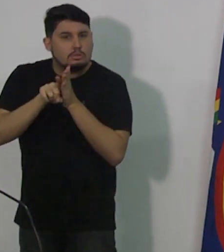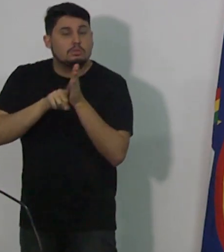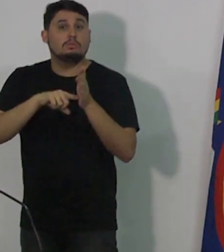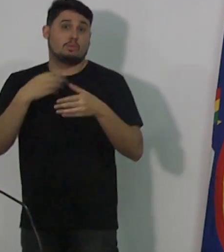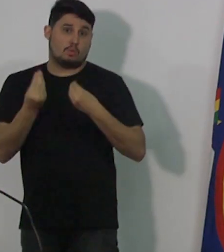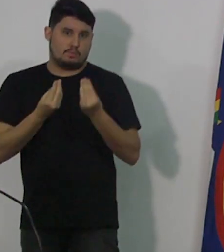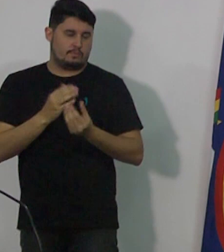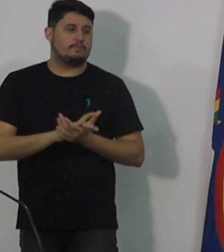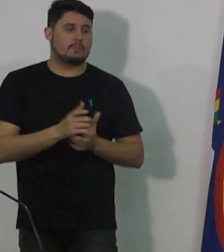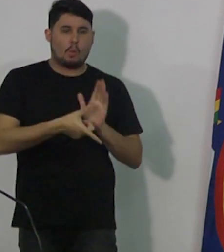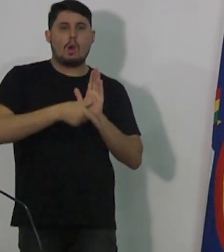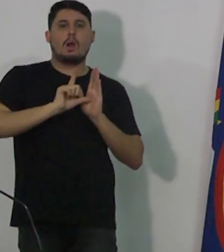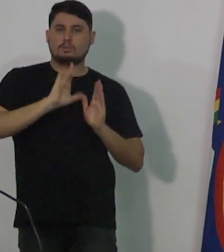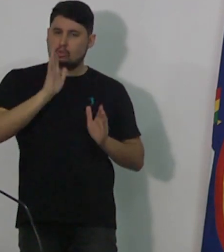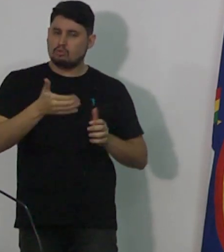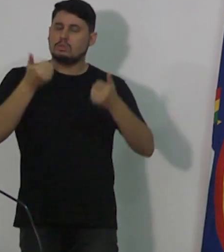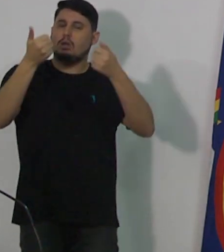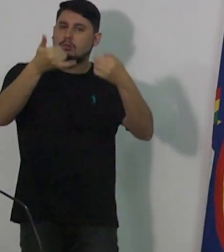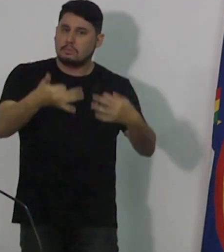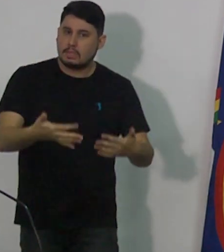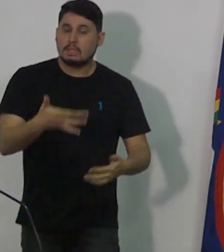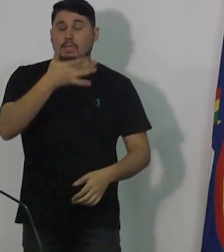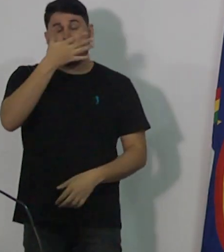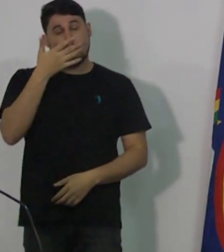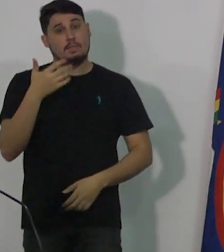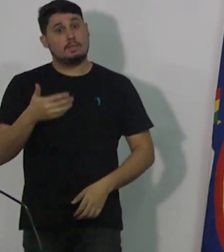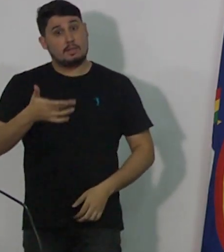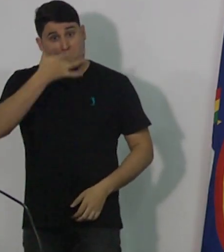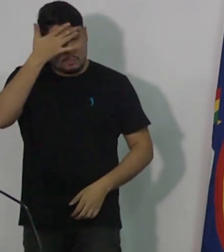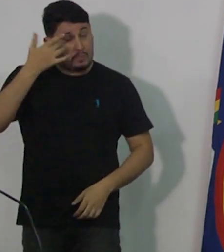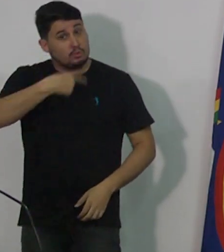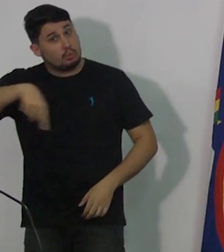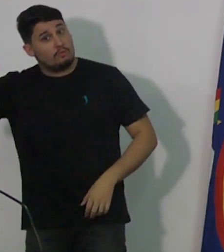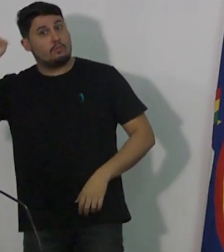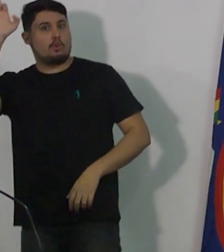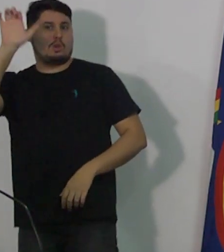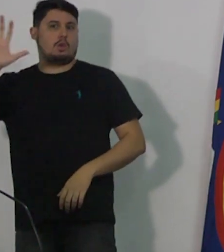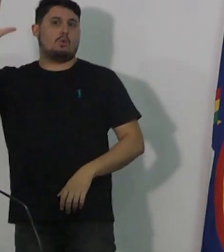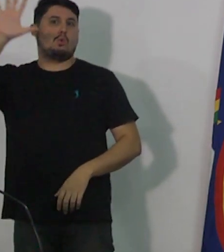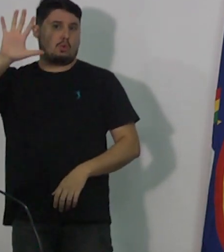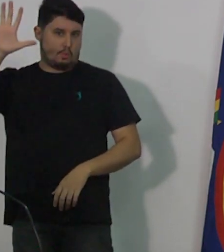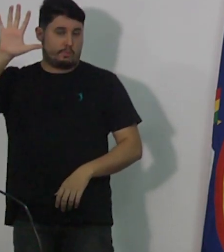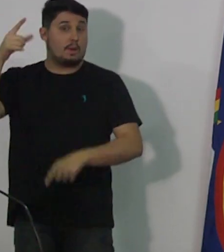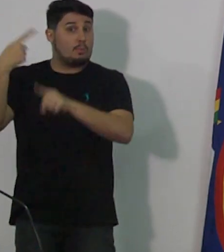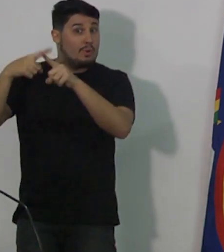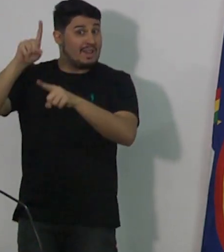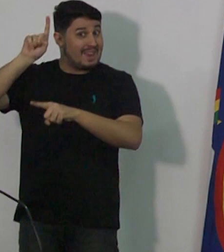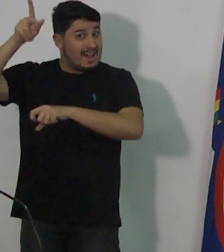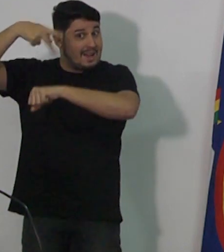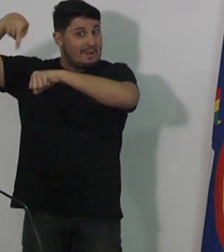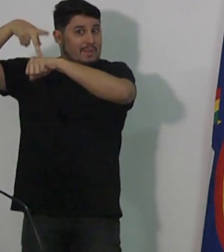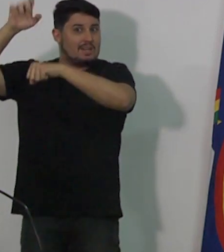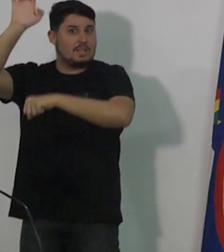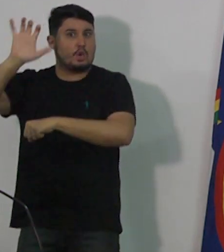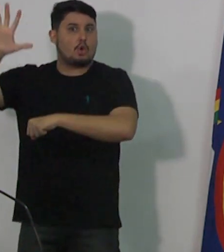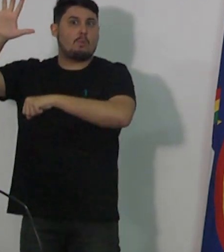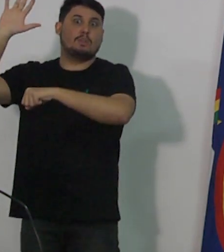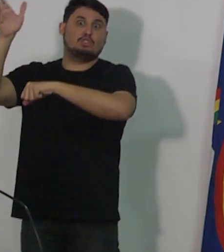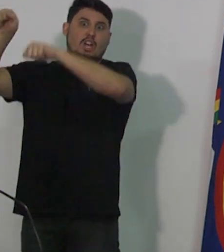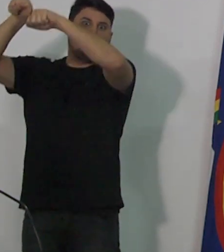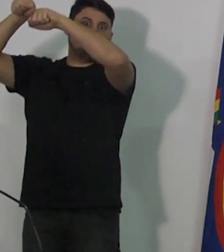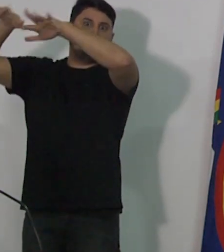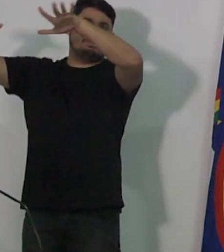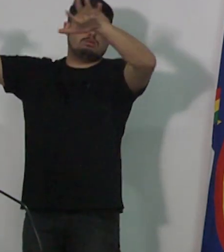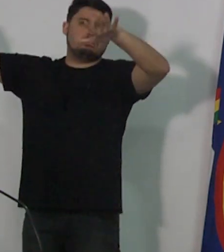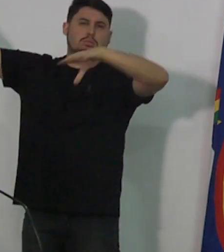da Europa, como eu falei anteriormente, teve em vários países da Europa onde há uma transmissão comunitária. No nosso caso, a gente não tem transmissão